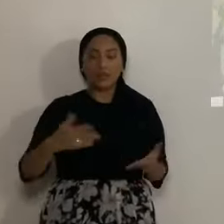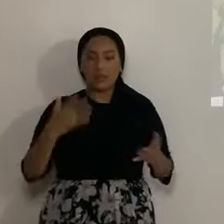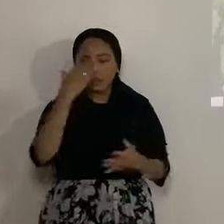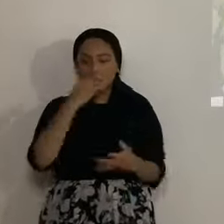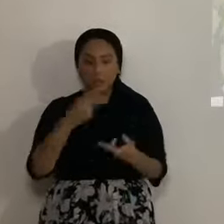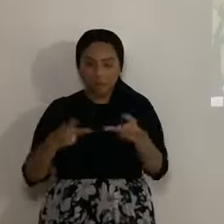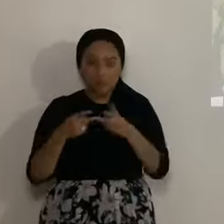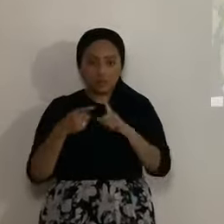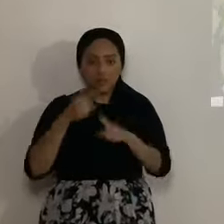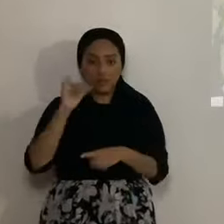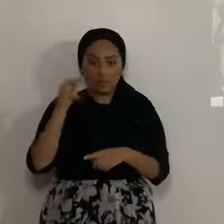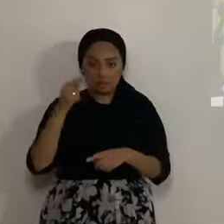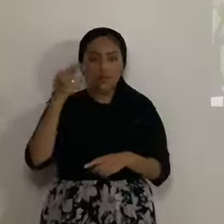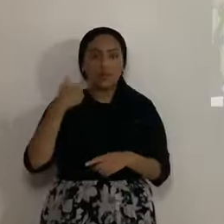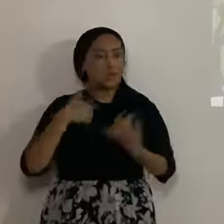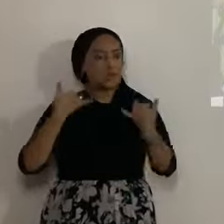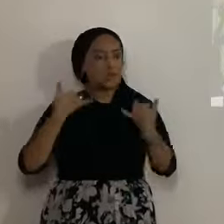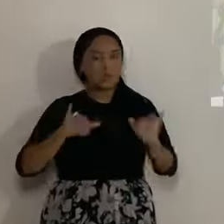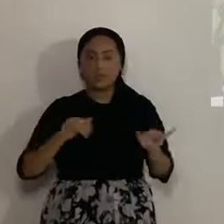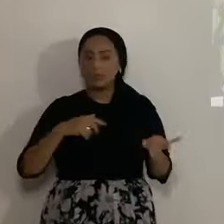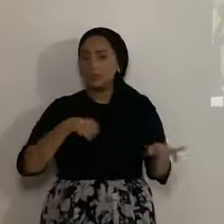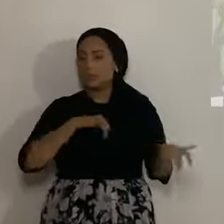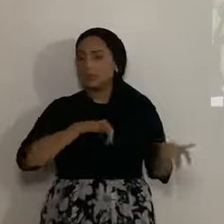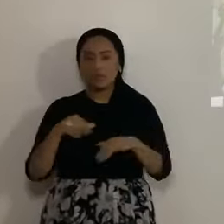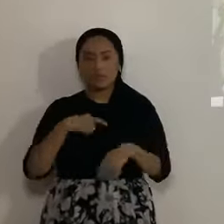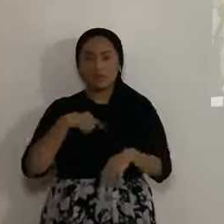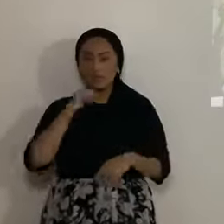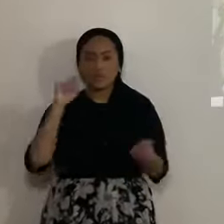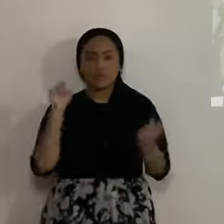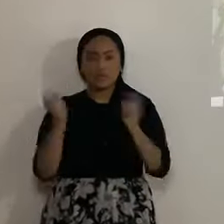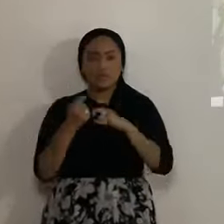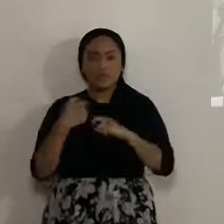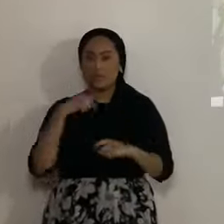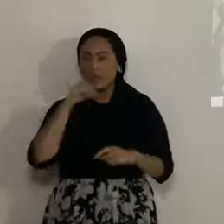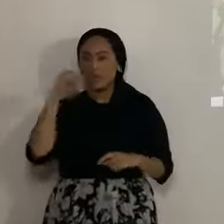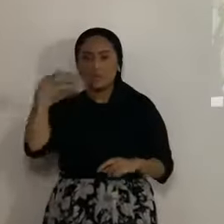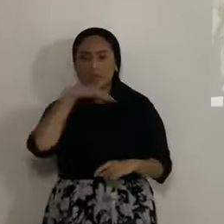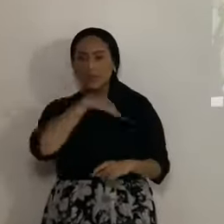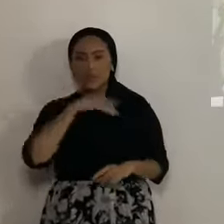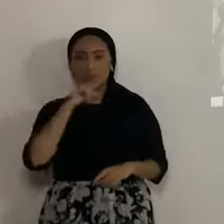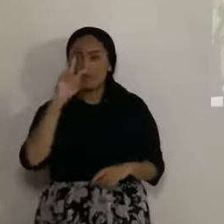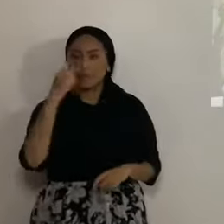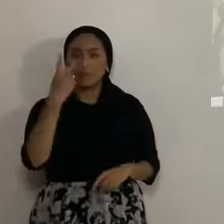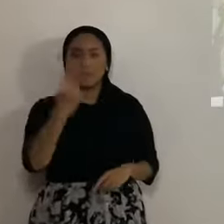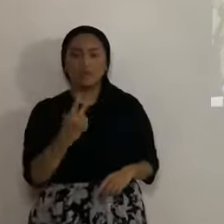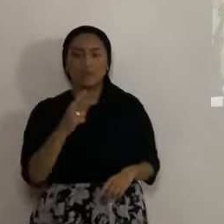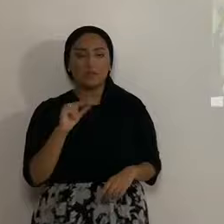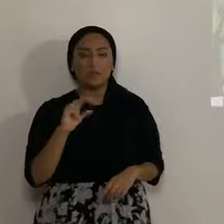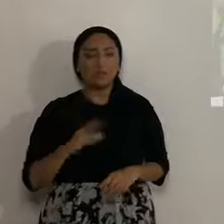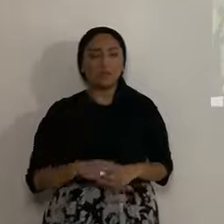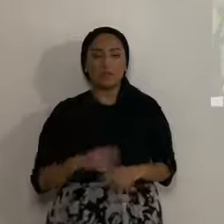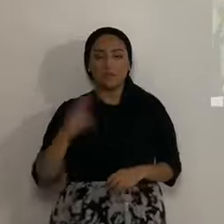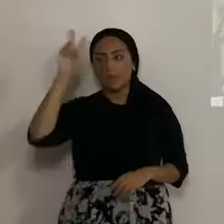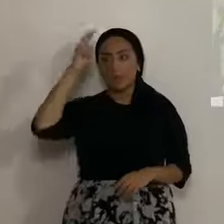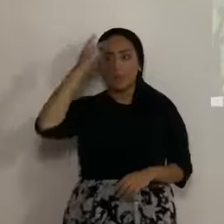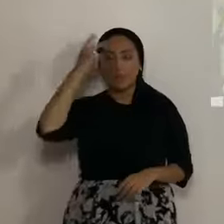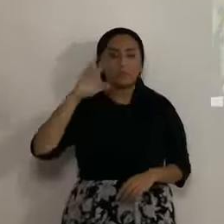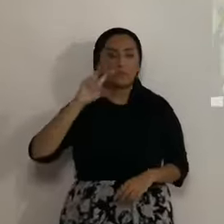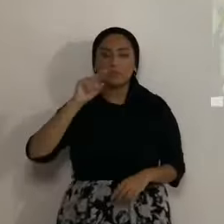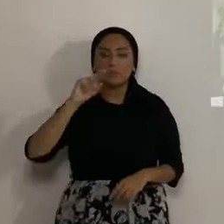se levantó para el eterno Yahweh, voy a seguir siendo el mismo, no voy a ser un hipócrita, no voy a ser un payaso a doble cara, de doble ánimo,